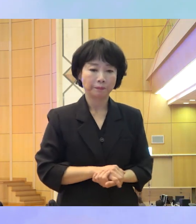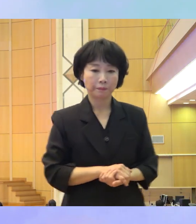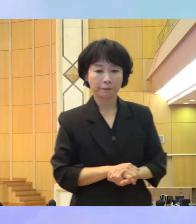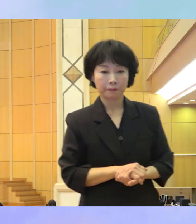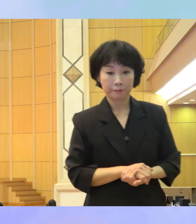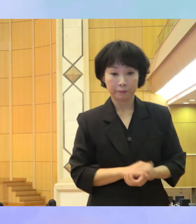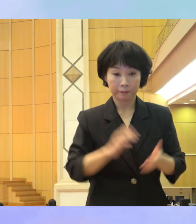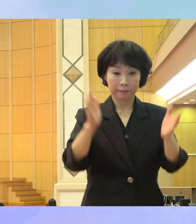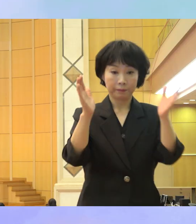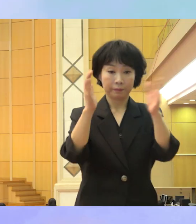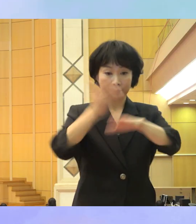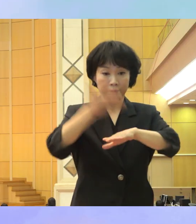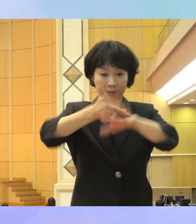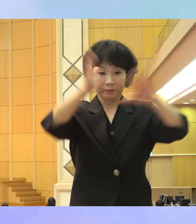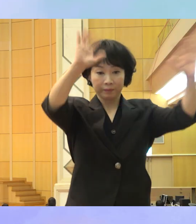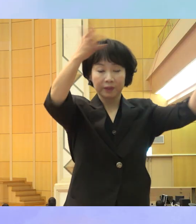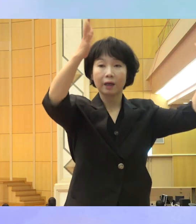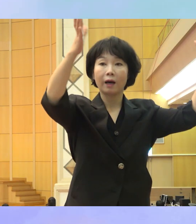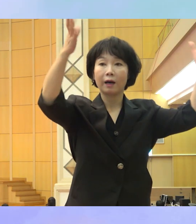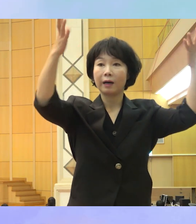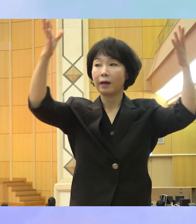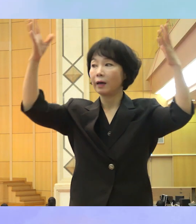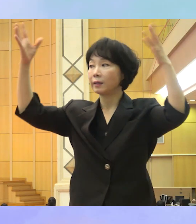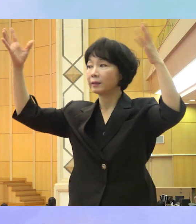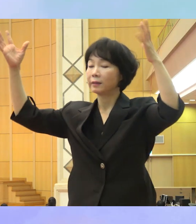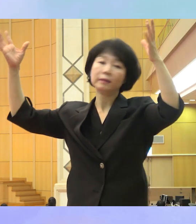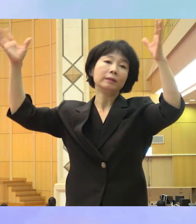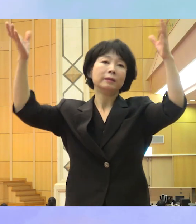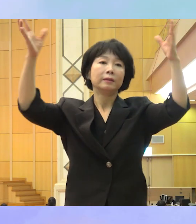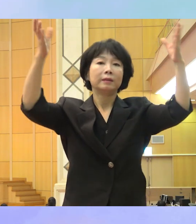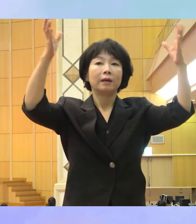다시 한번 하나님께 감사 영광의 박수 올리겠습니다.